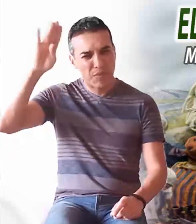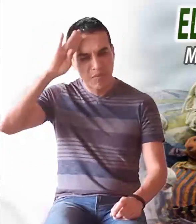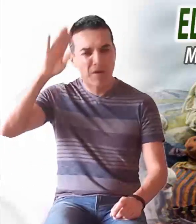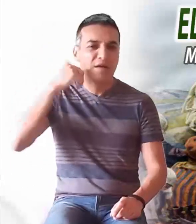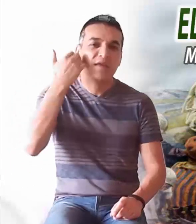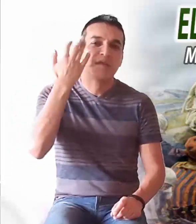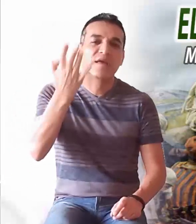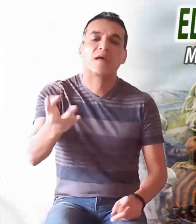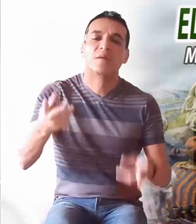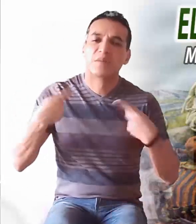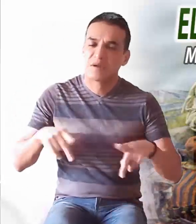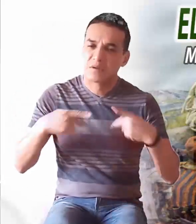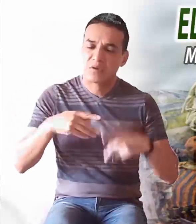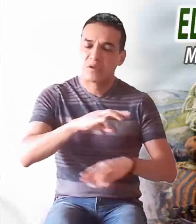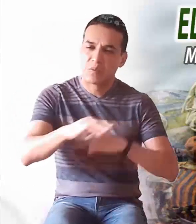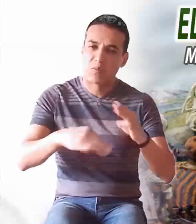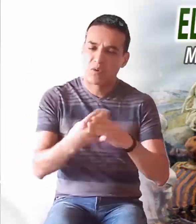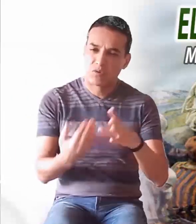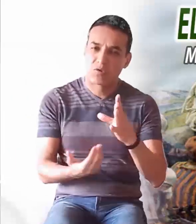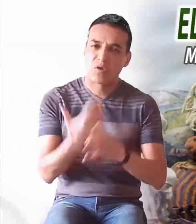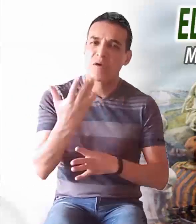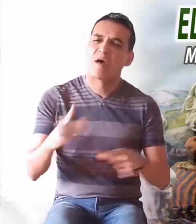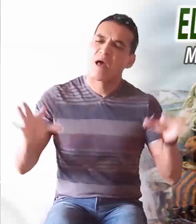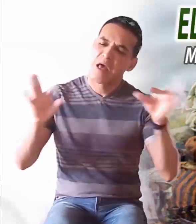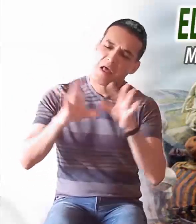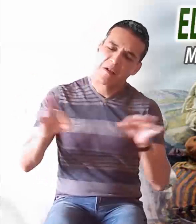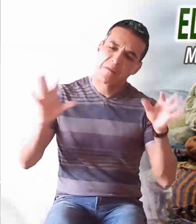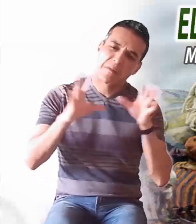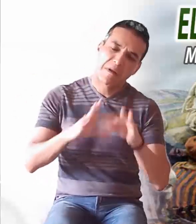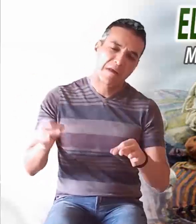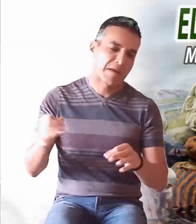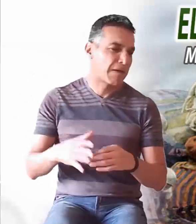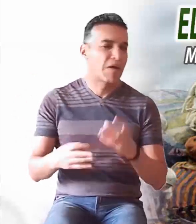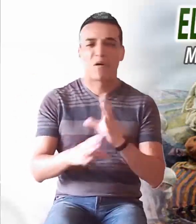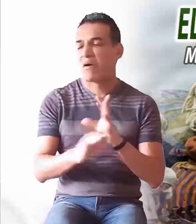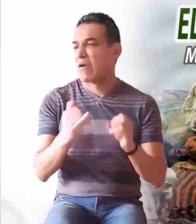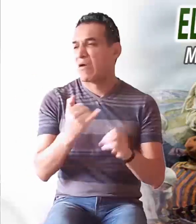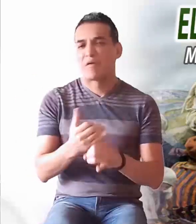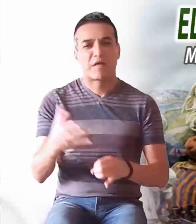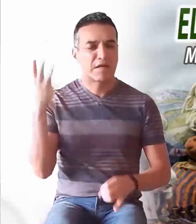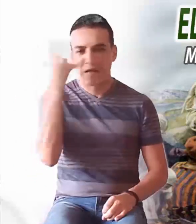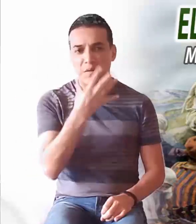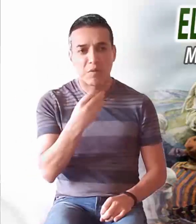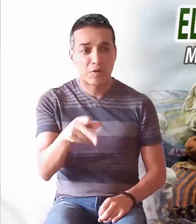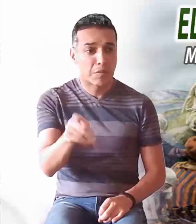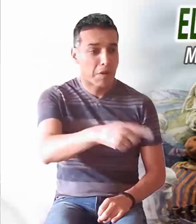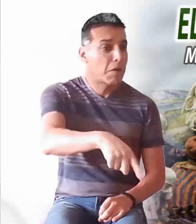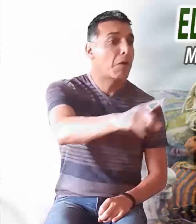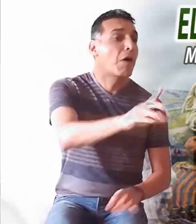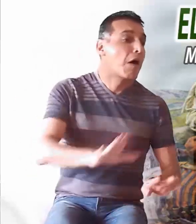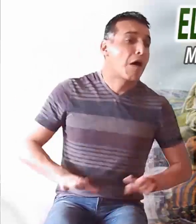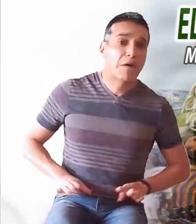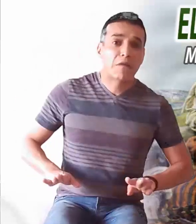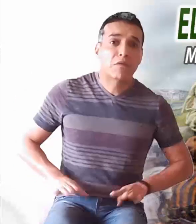construcción de un mundo nuevo. Se predica muy hermoso, pero en la práctica no se ven los